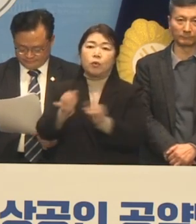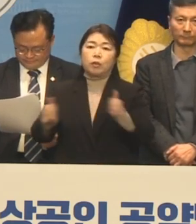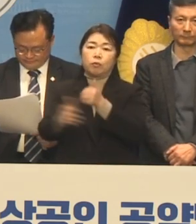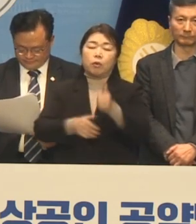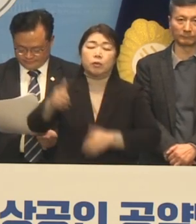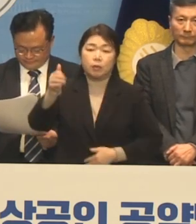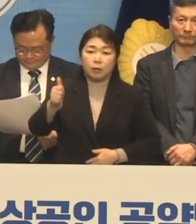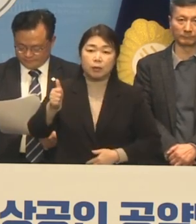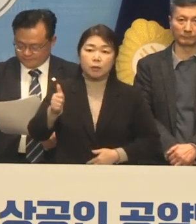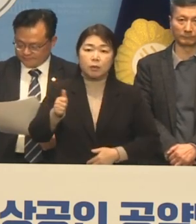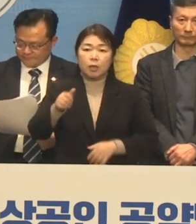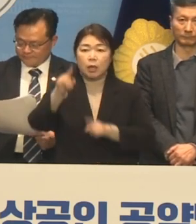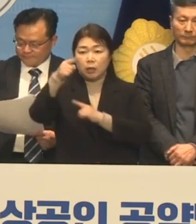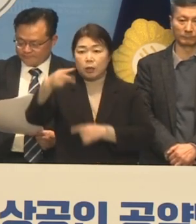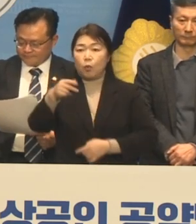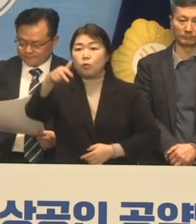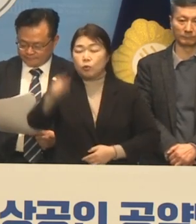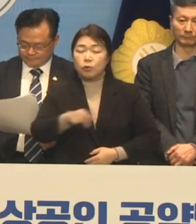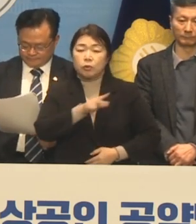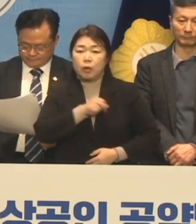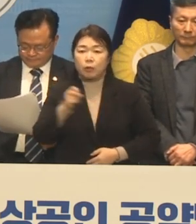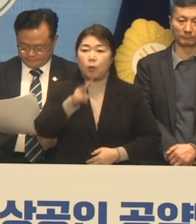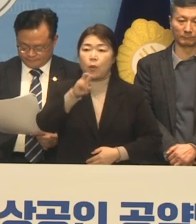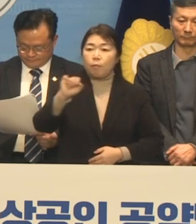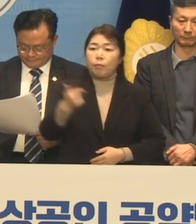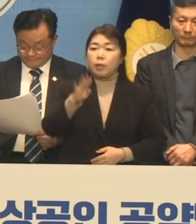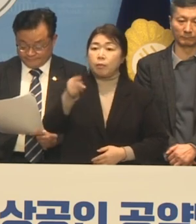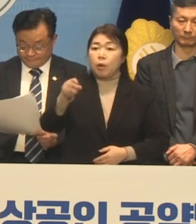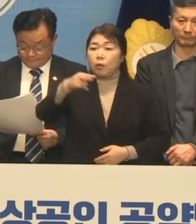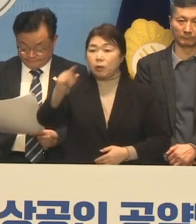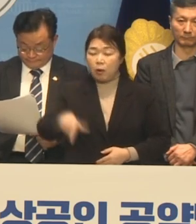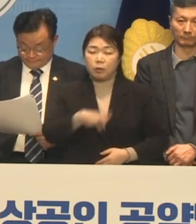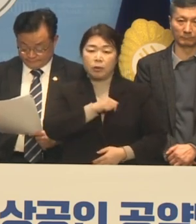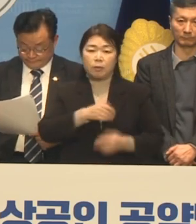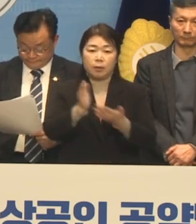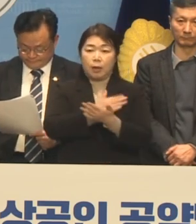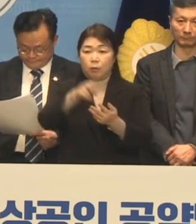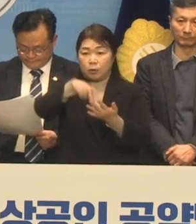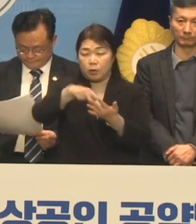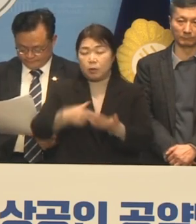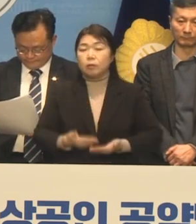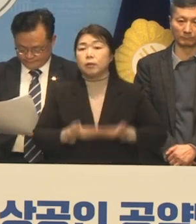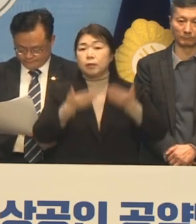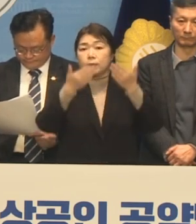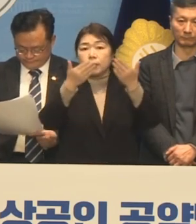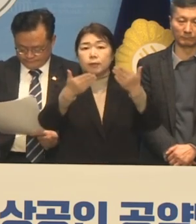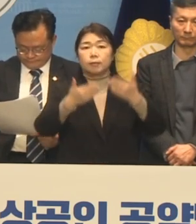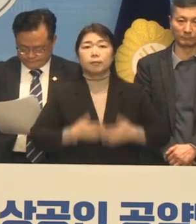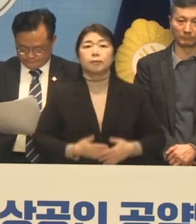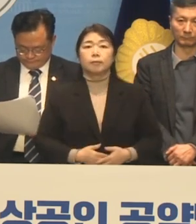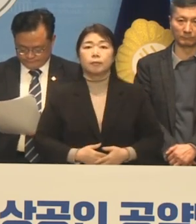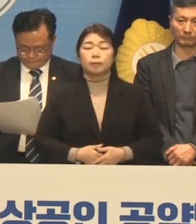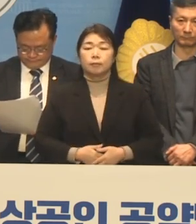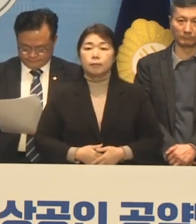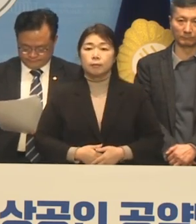위원장이신 이동주 의원님 그리고 민병덕 의원님이 함께 나누어서 발표를 하도록